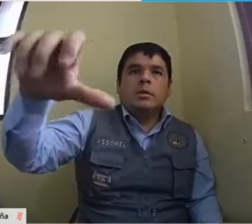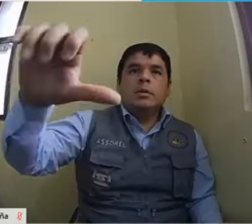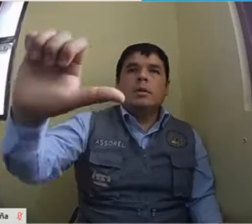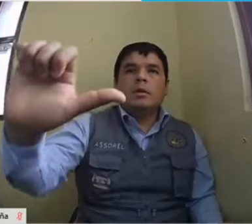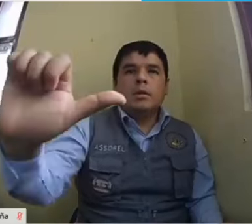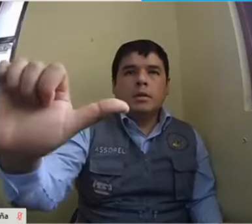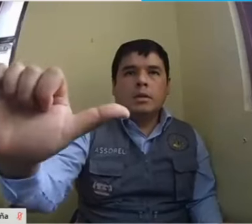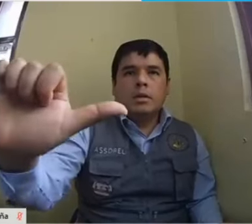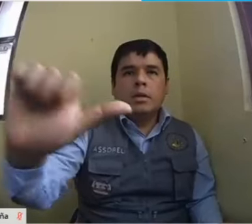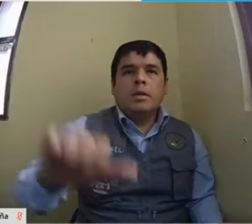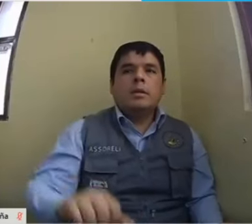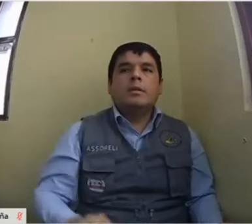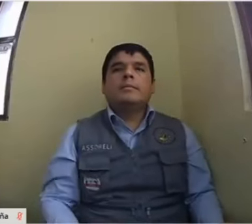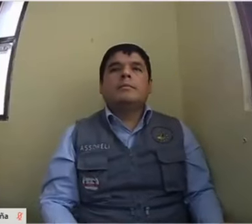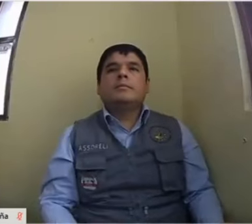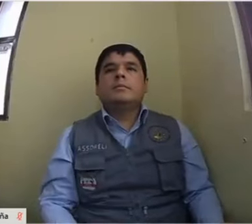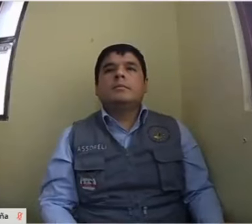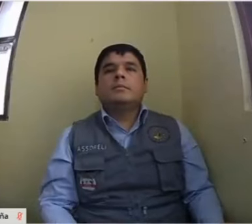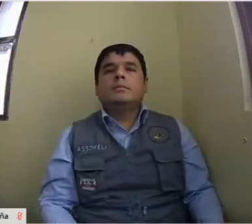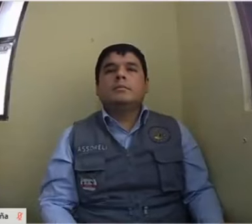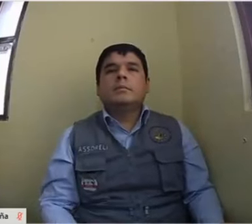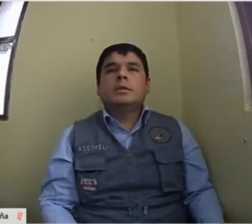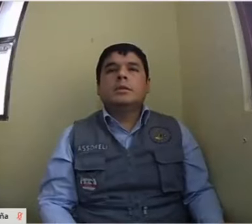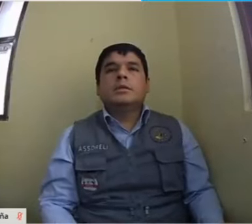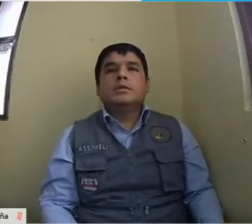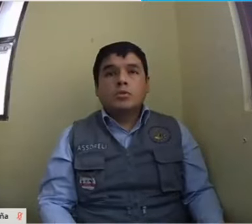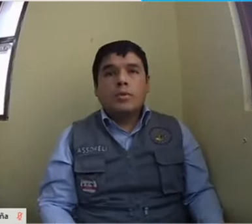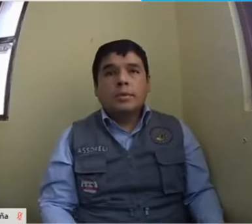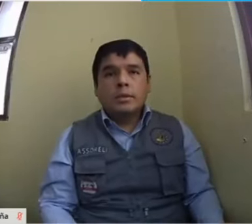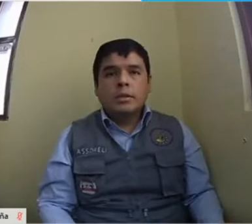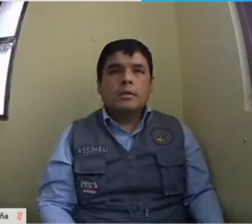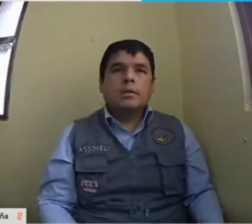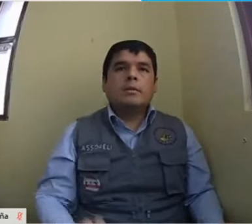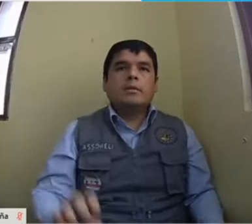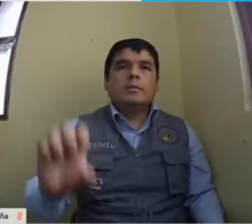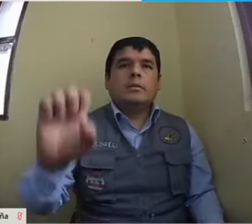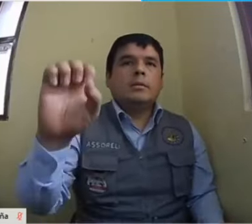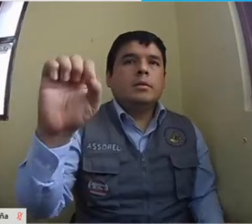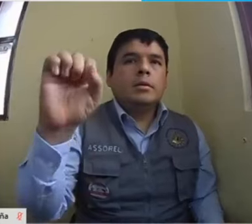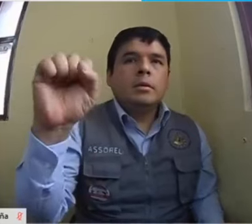A ver si identifican la seña. Exacto. Sobrina, muy bien.